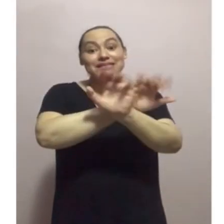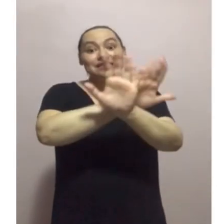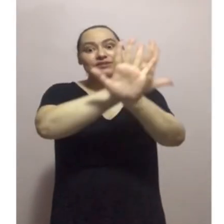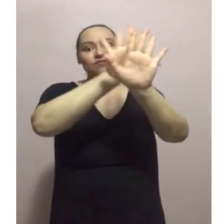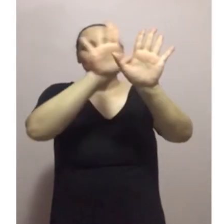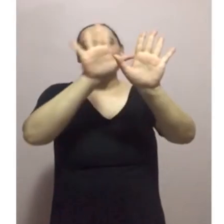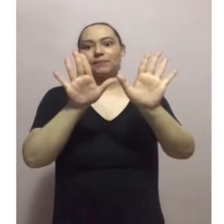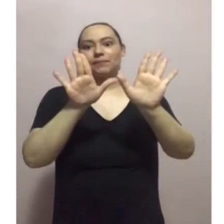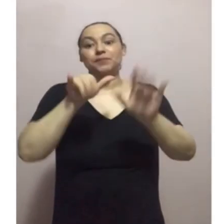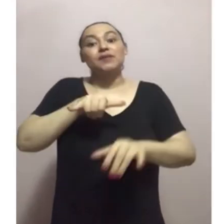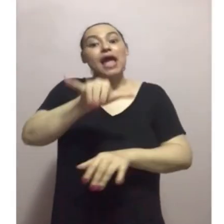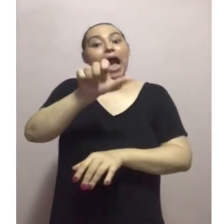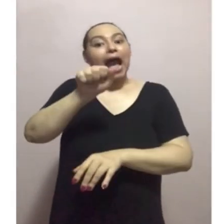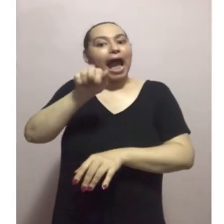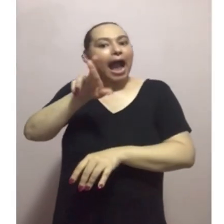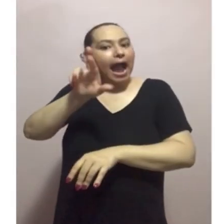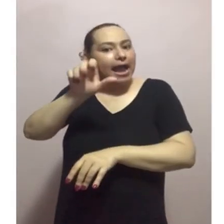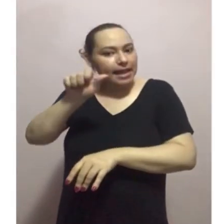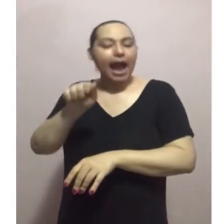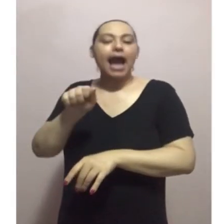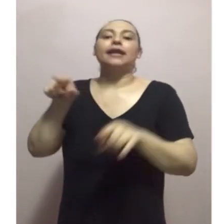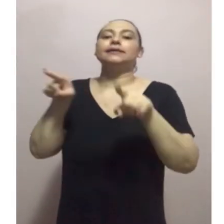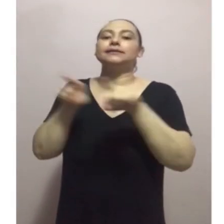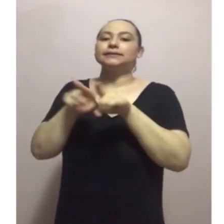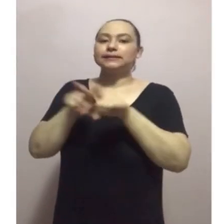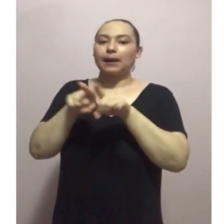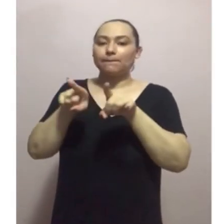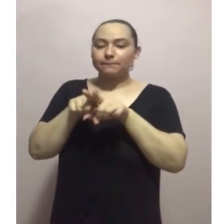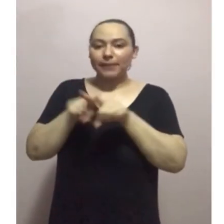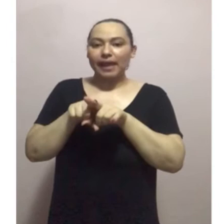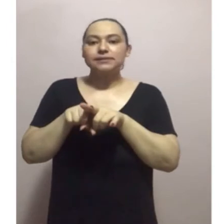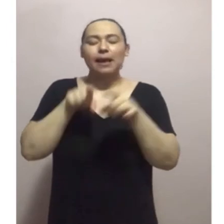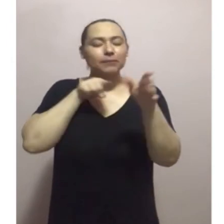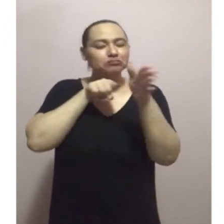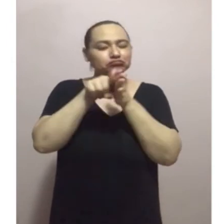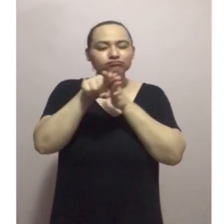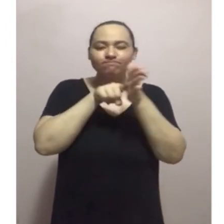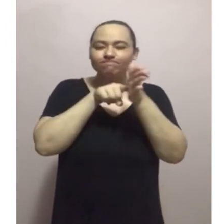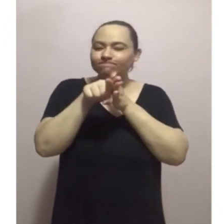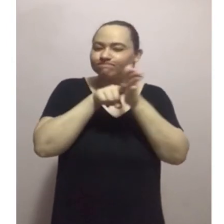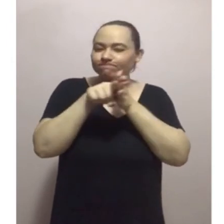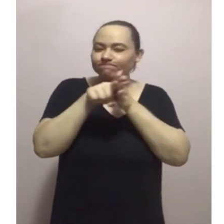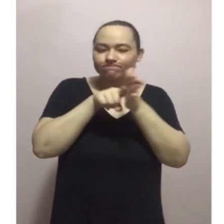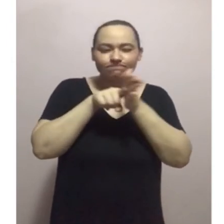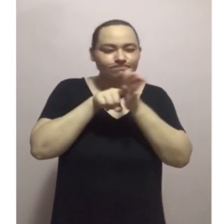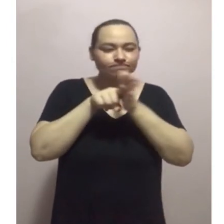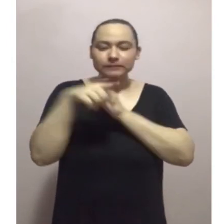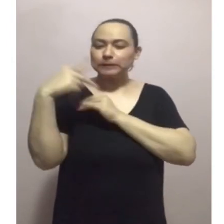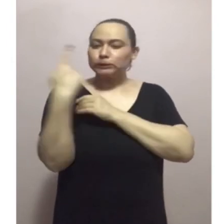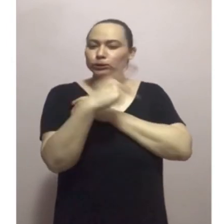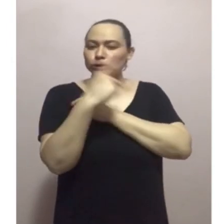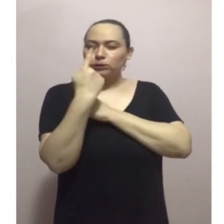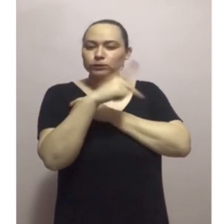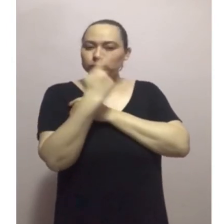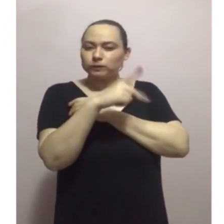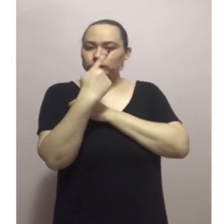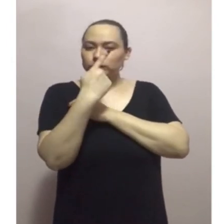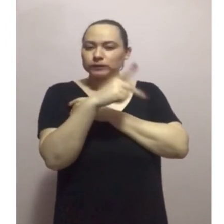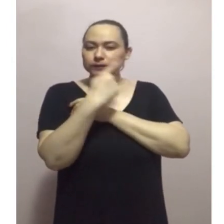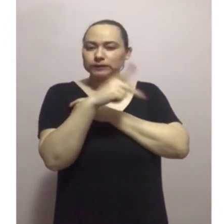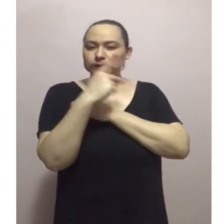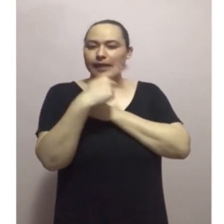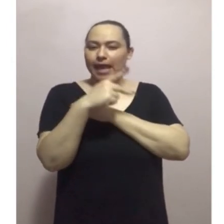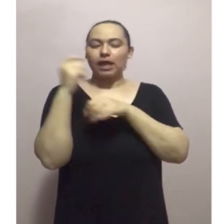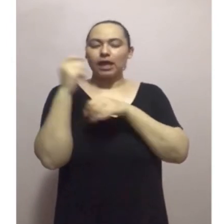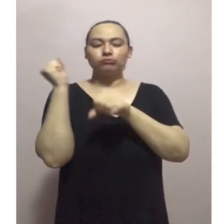A Yara, ela passa por uma clínica de obsessão, por uma pesquisa da ancestralidade dela, que ela já